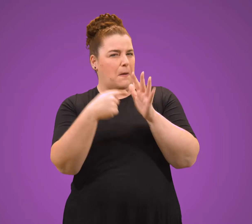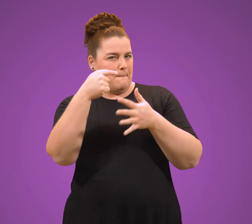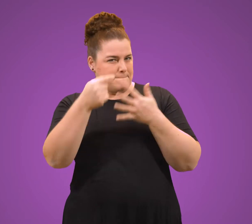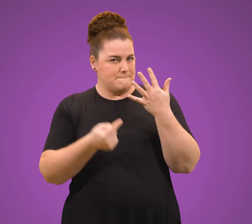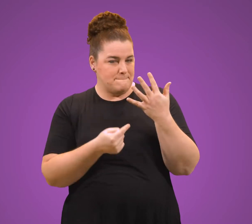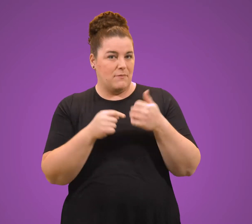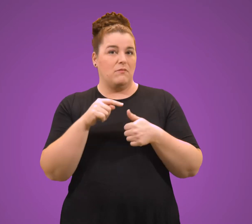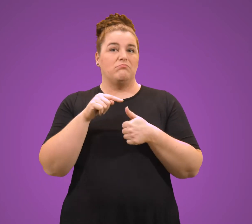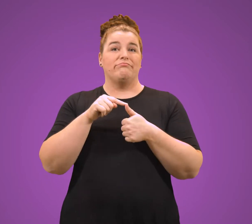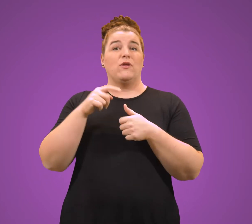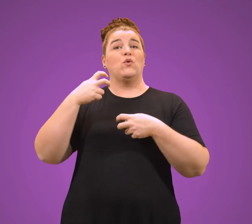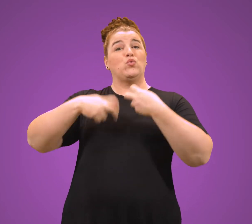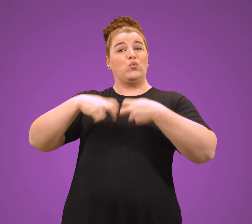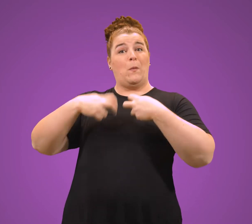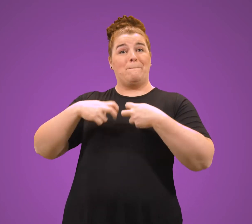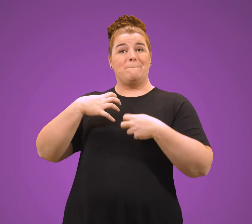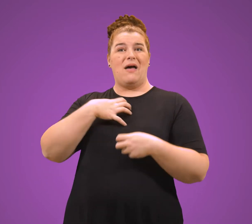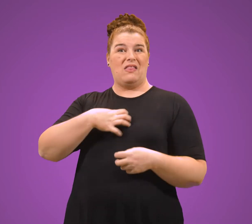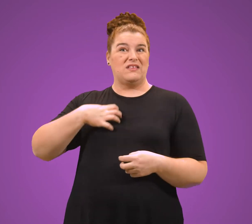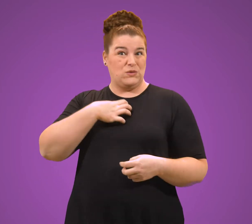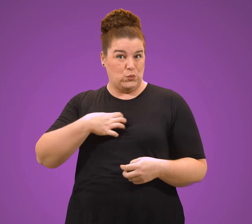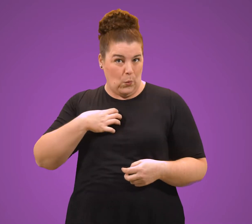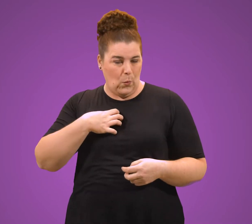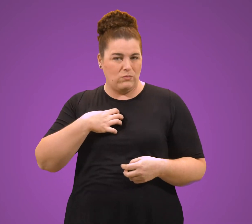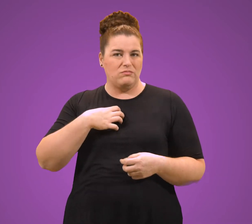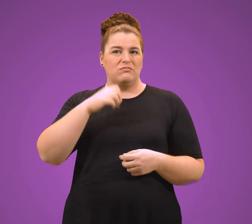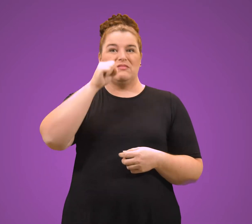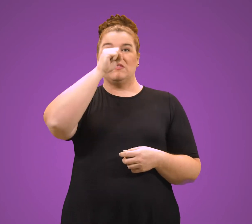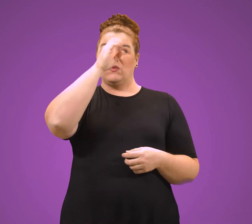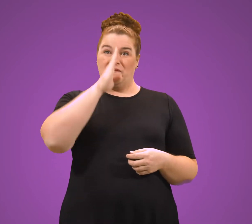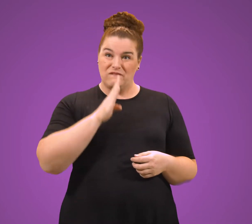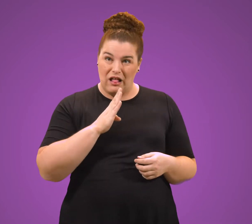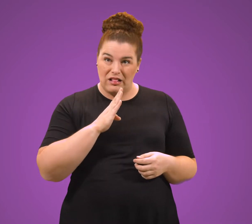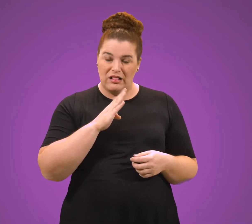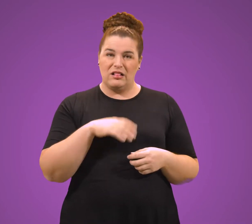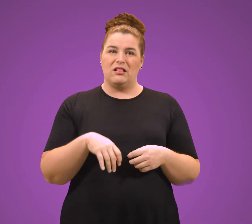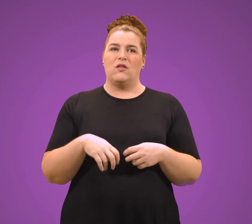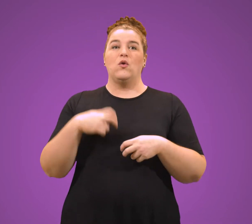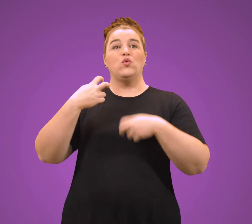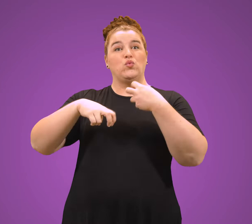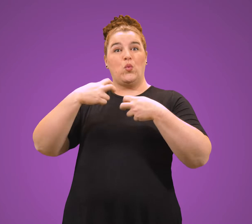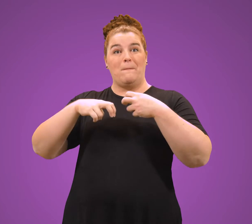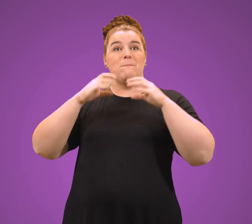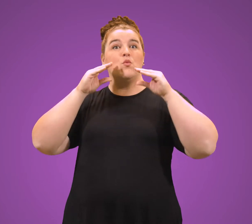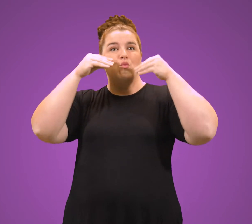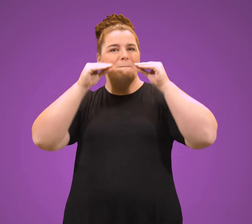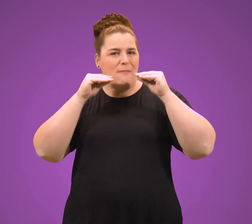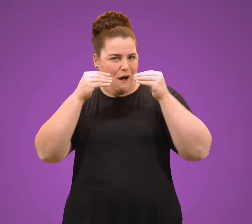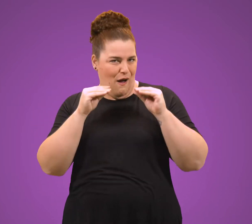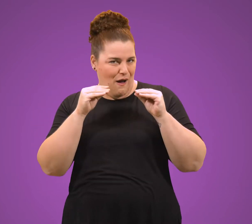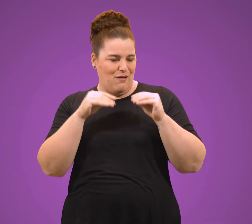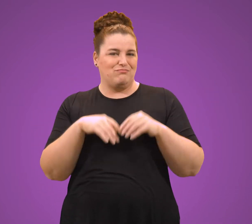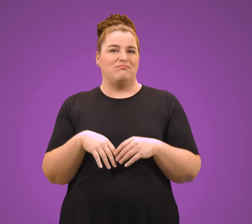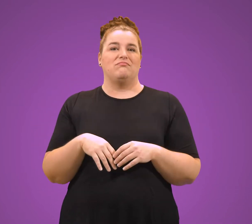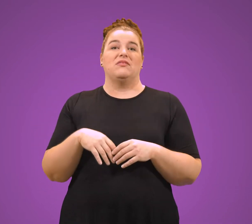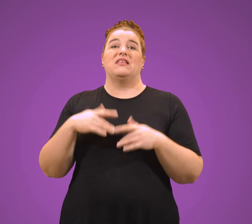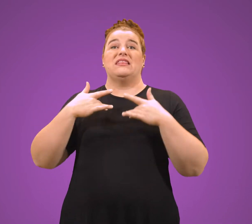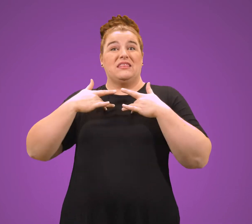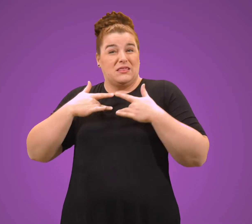Par exemple, les troubles anxieux, la schizophrénie et les troubles de l'humeur, comme par